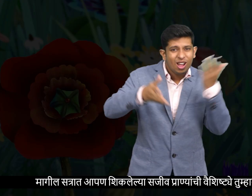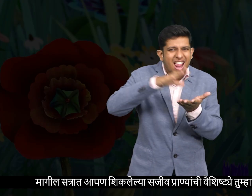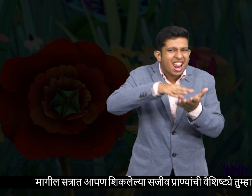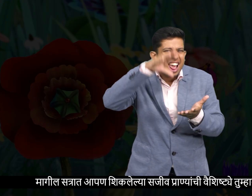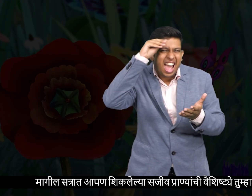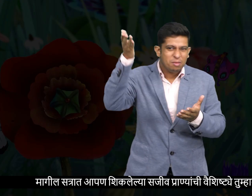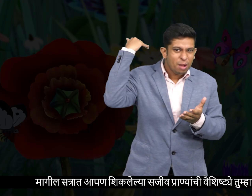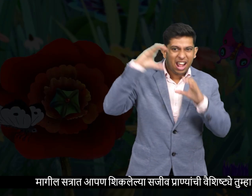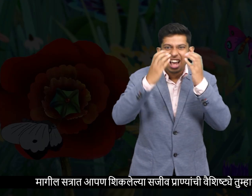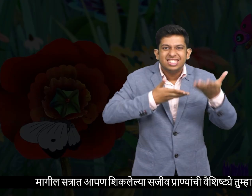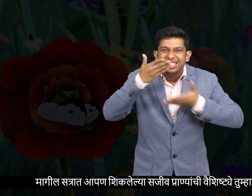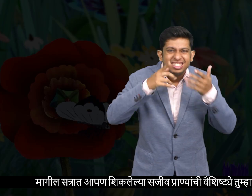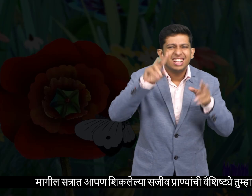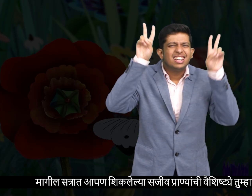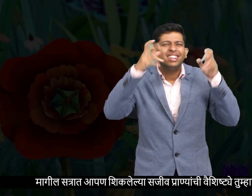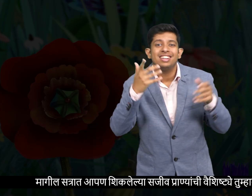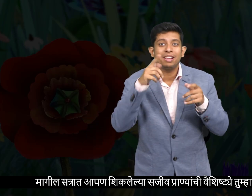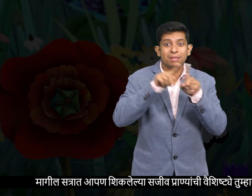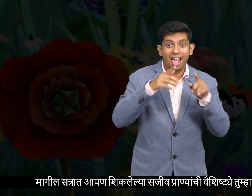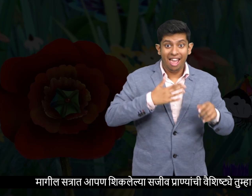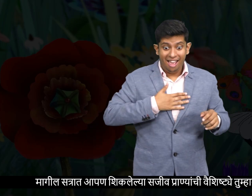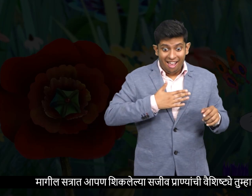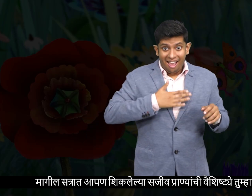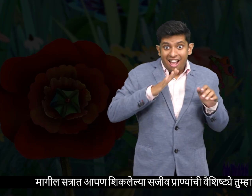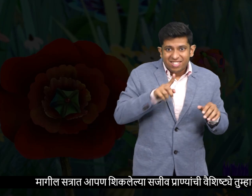वैशिष्ट्ये तुम्हाला आठवतात का?